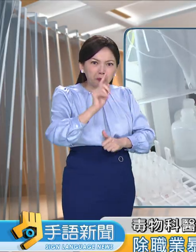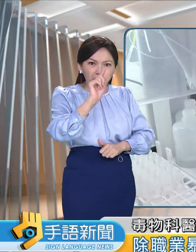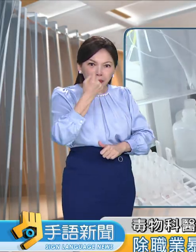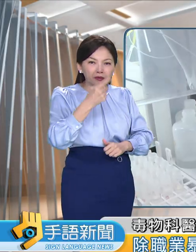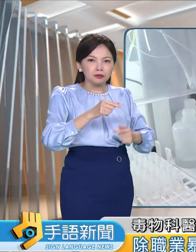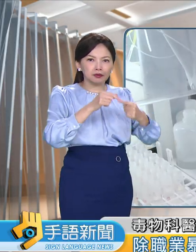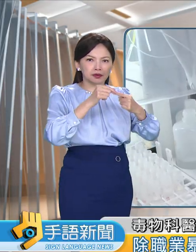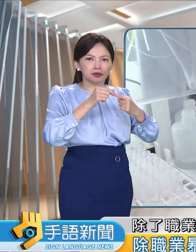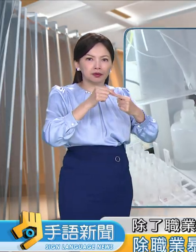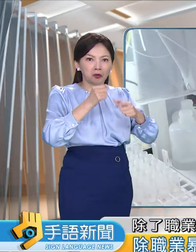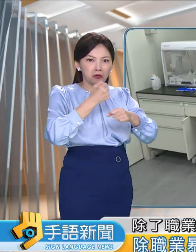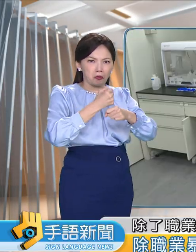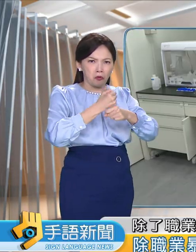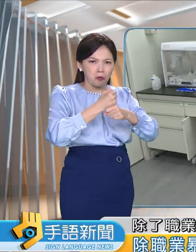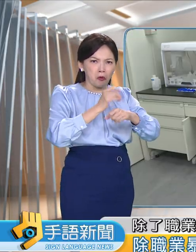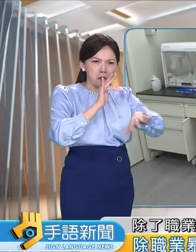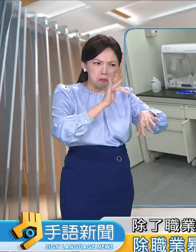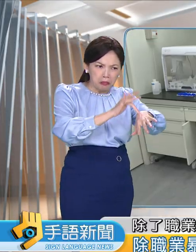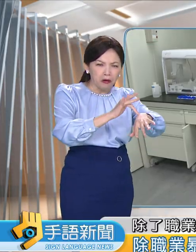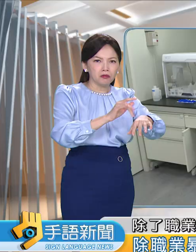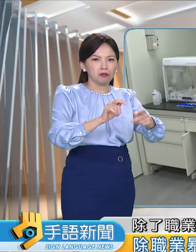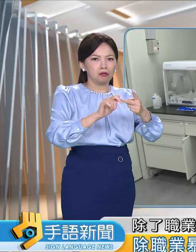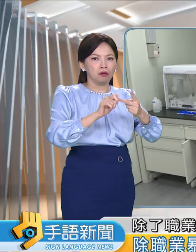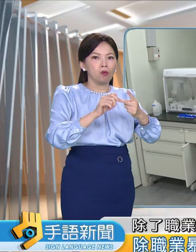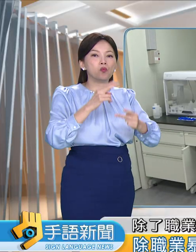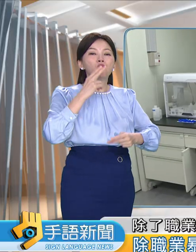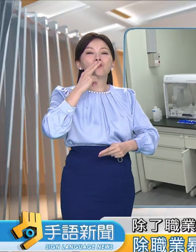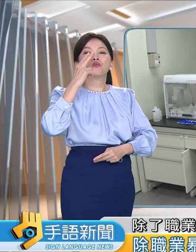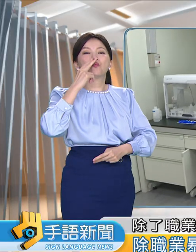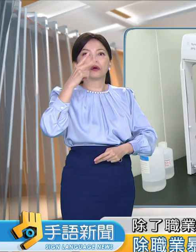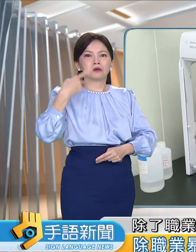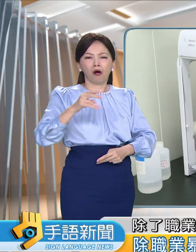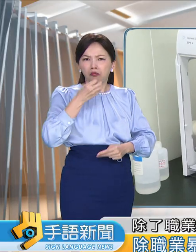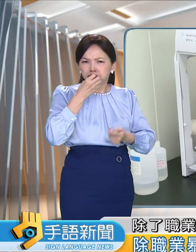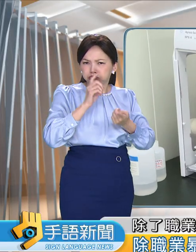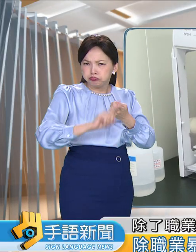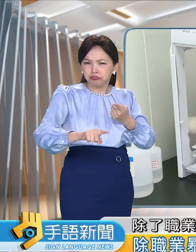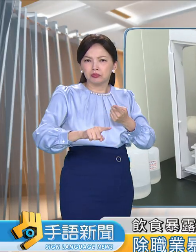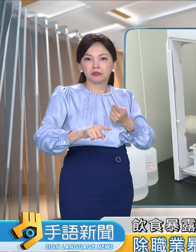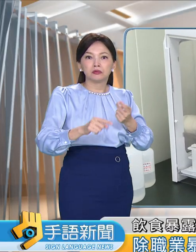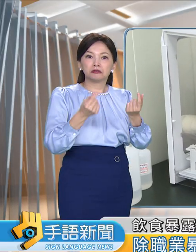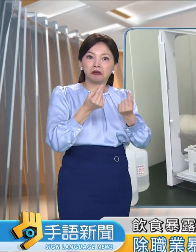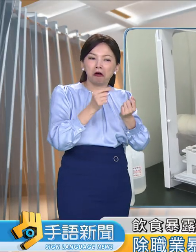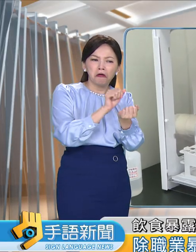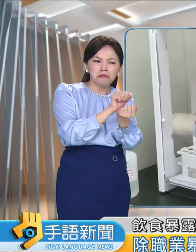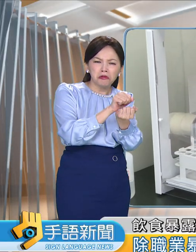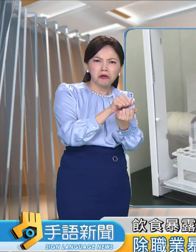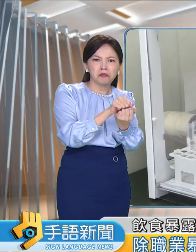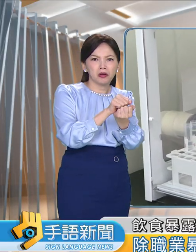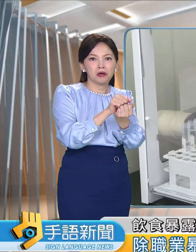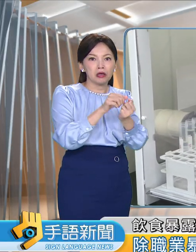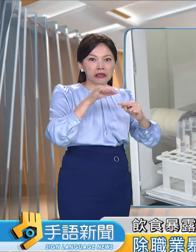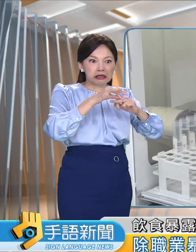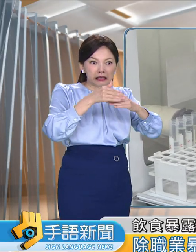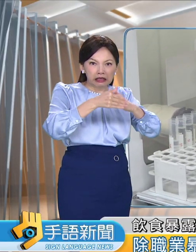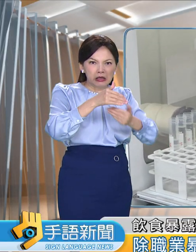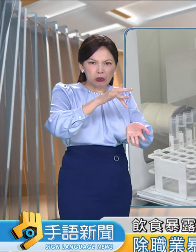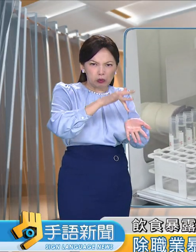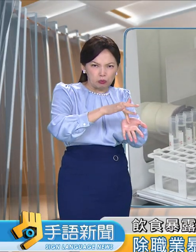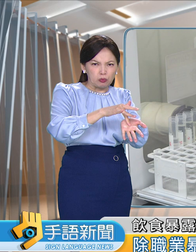源除了职业暴露以及抽烟之外，饮食暴露像是吃到被镉